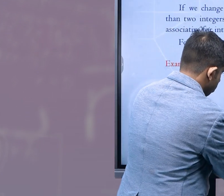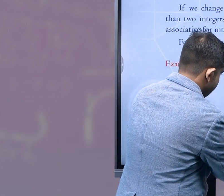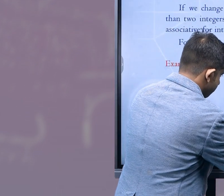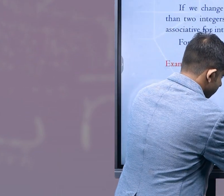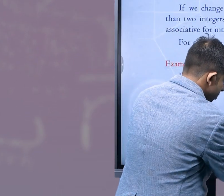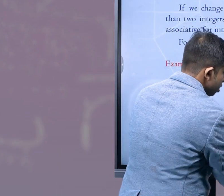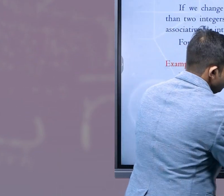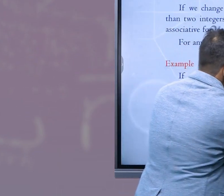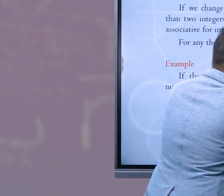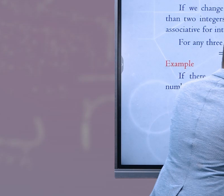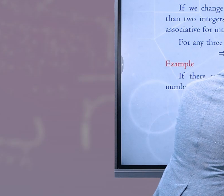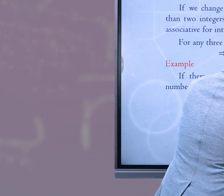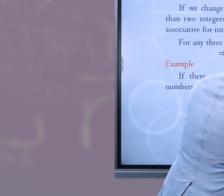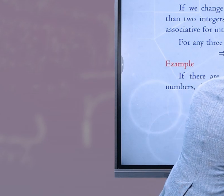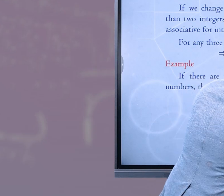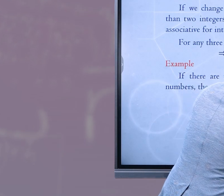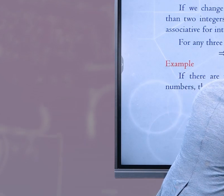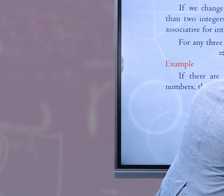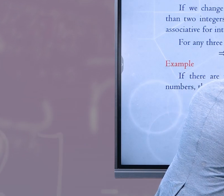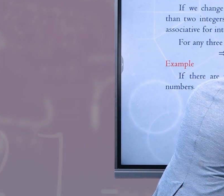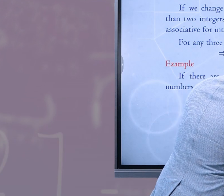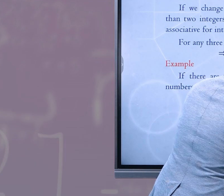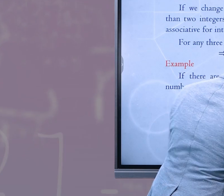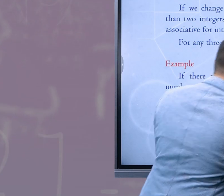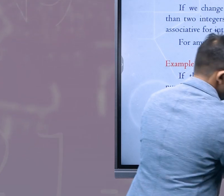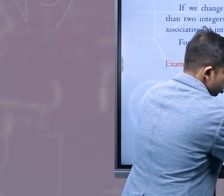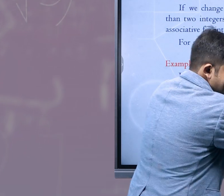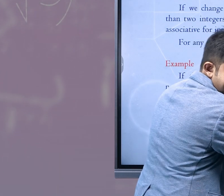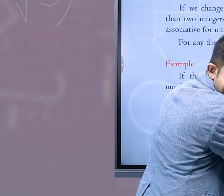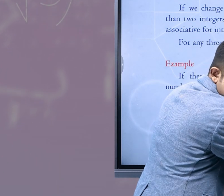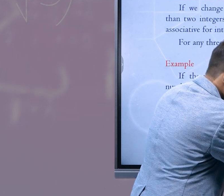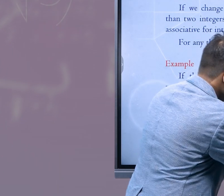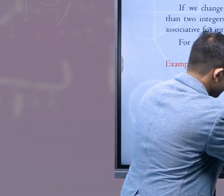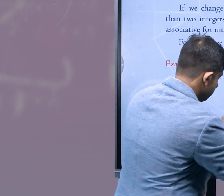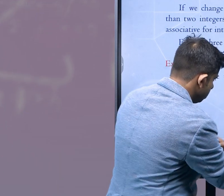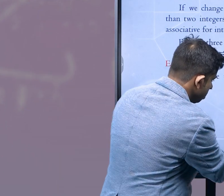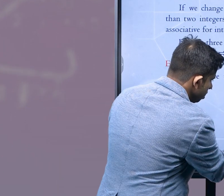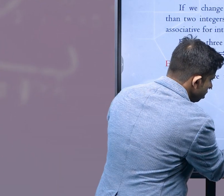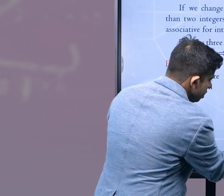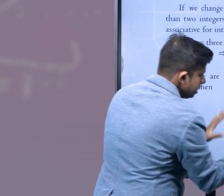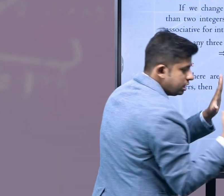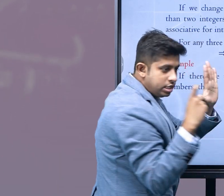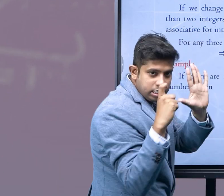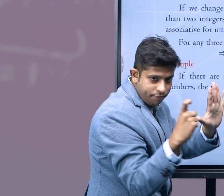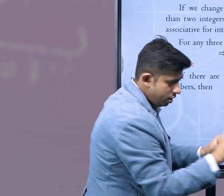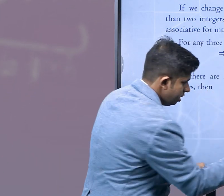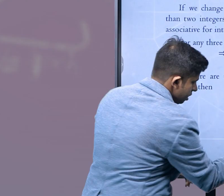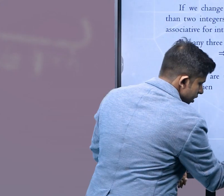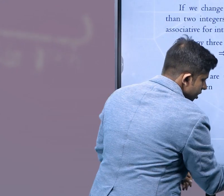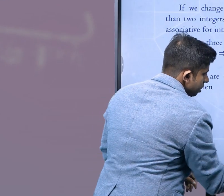3 plus 4 plus 1 is equals to 3 plus ब्रैकेट्स में 4 plus 1. 7 in brackets plus